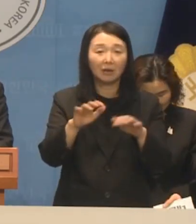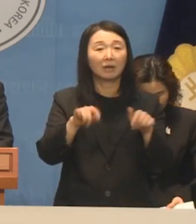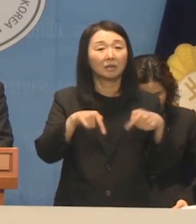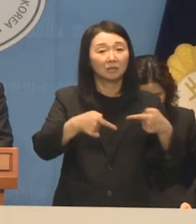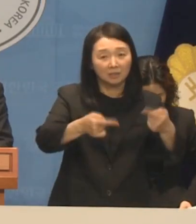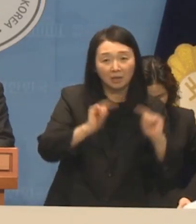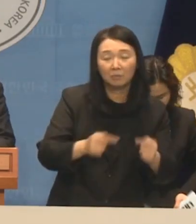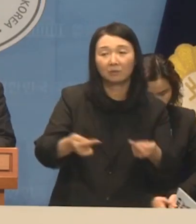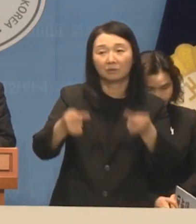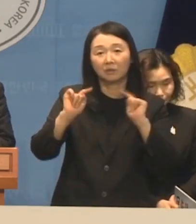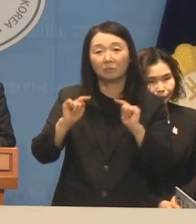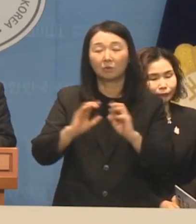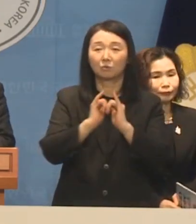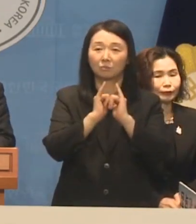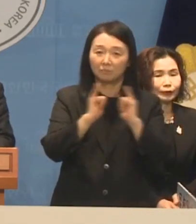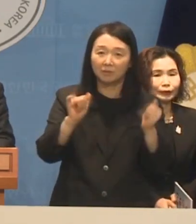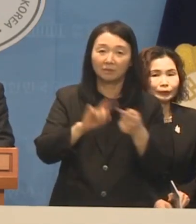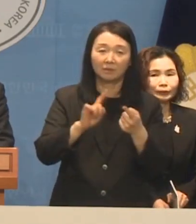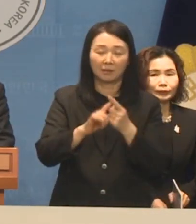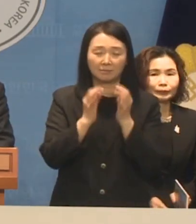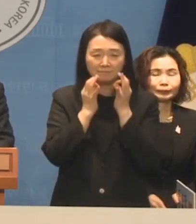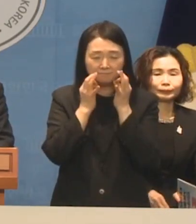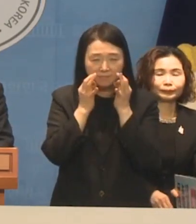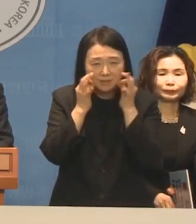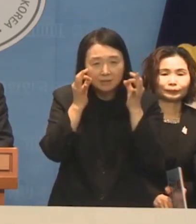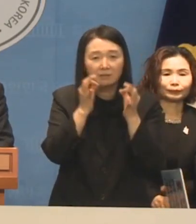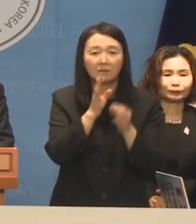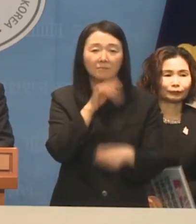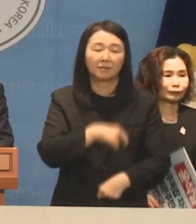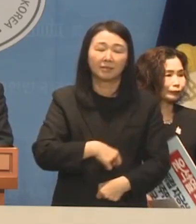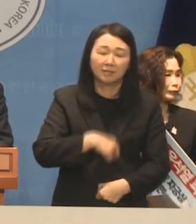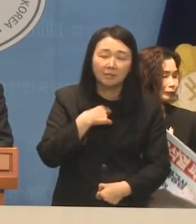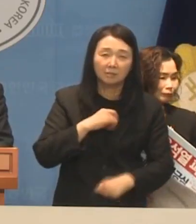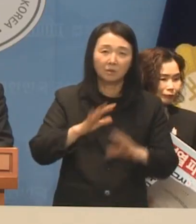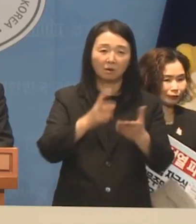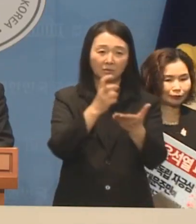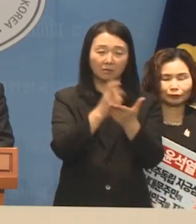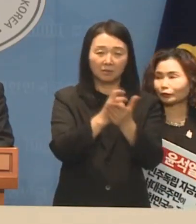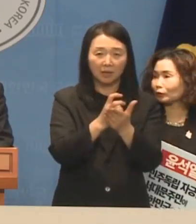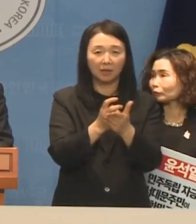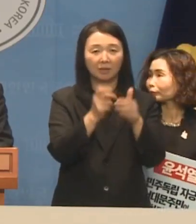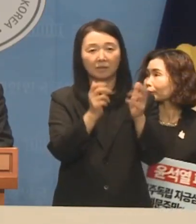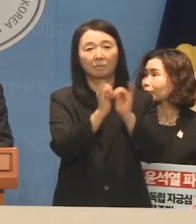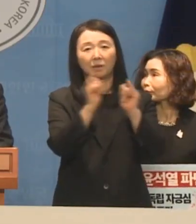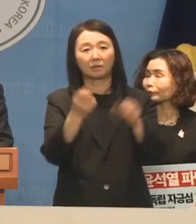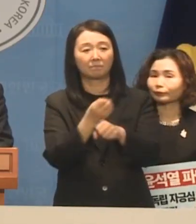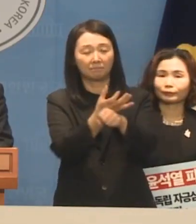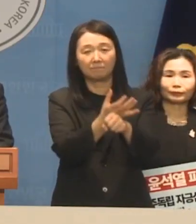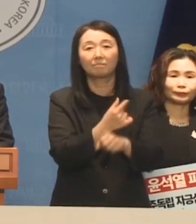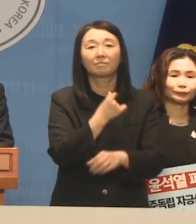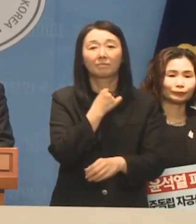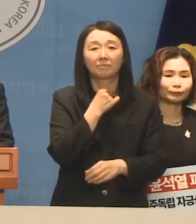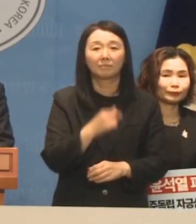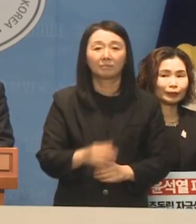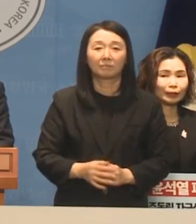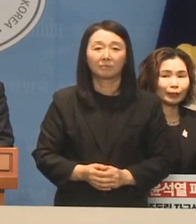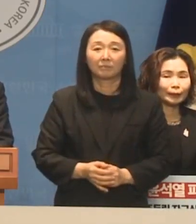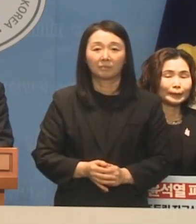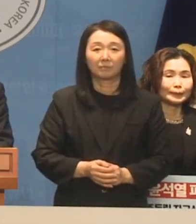동참해서 우리의 국민들의 간절한 진심을 헌재 재판관에게 전달할 것으로